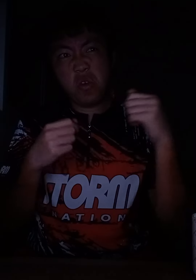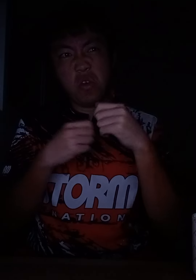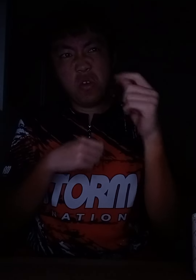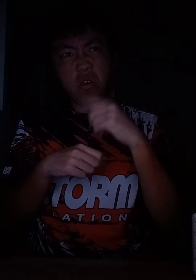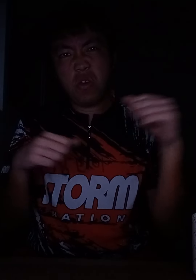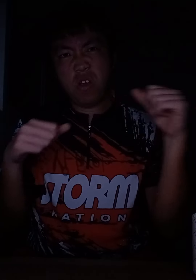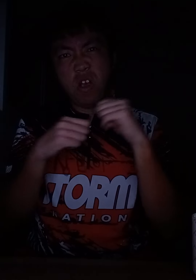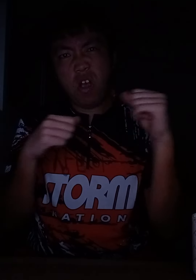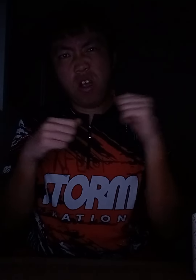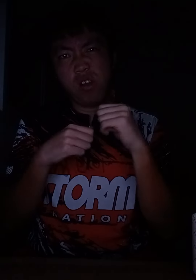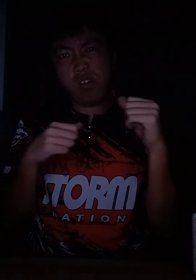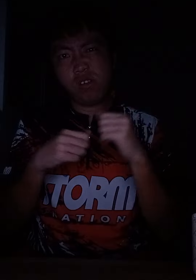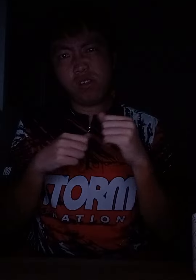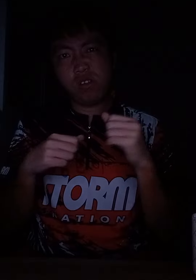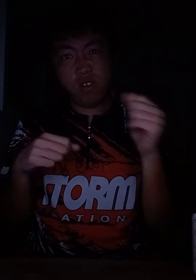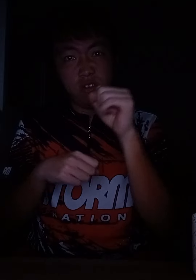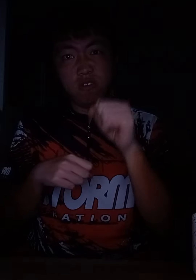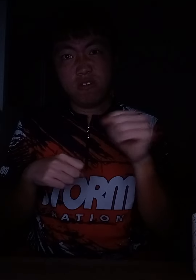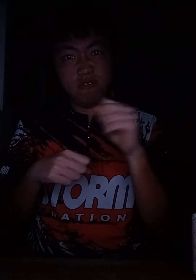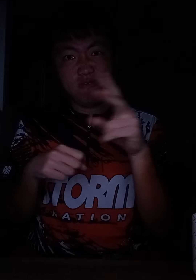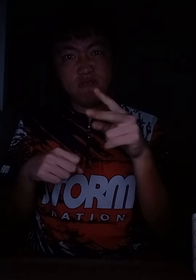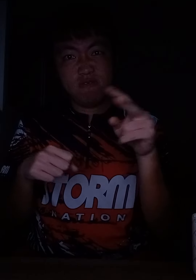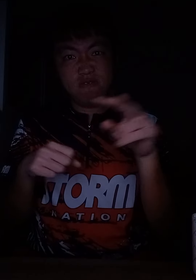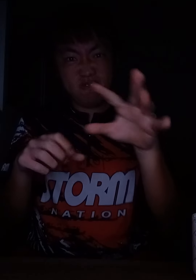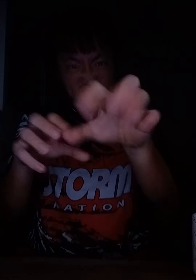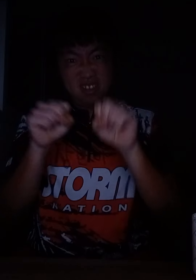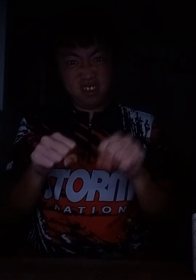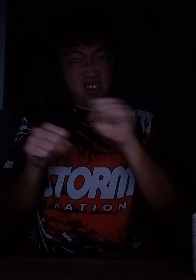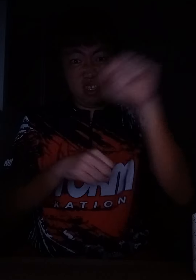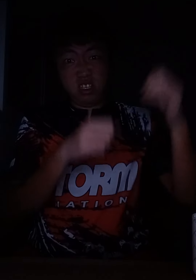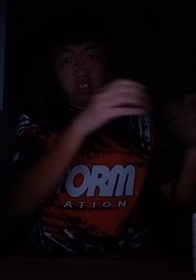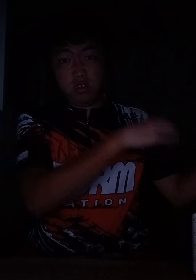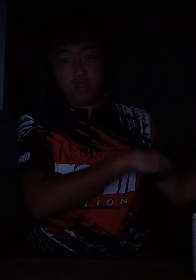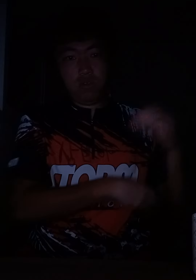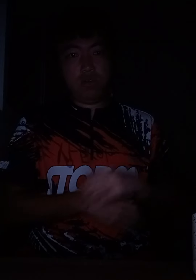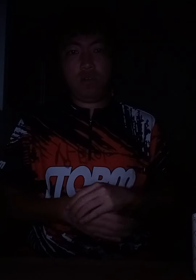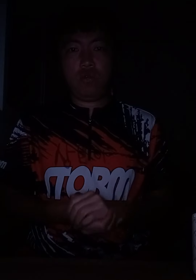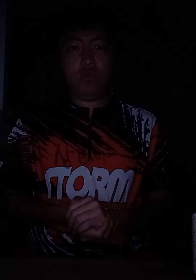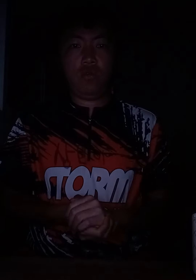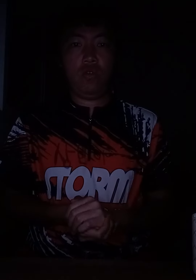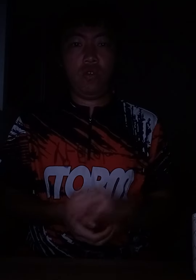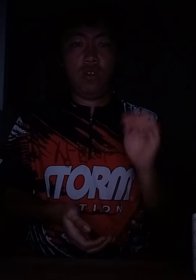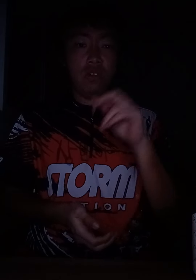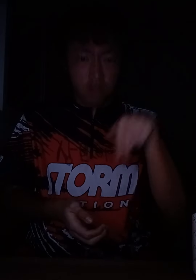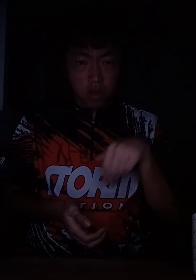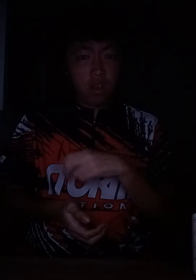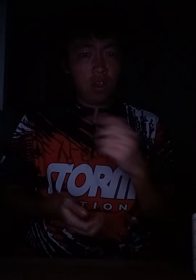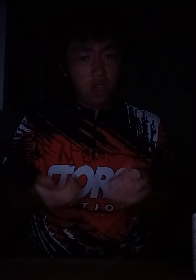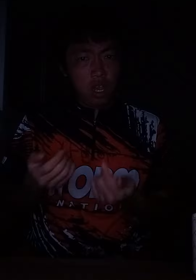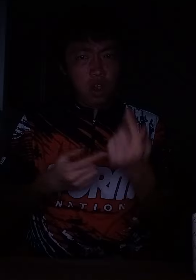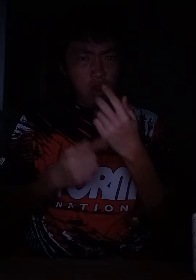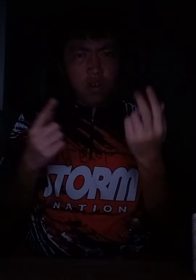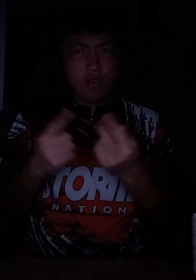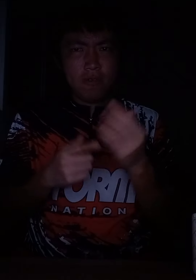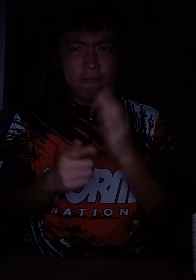위협하면서 가지고 있던 휴대전화 2대를 빼앗아 달아났습니다. 당시 기자와 방송 중이던 앵커는 사태가 심상치 않다는